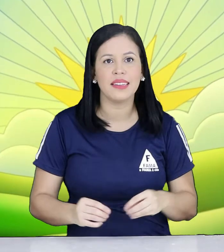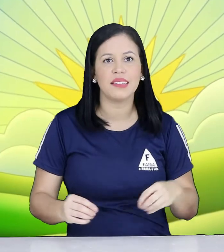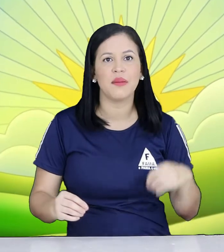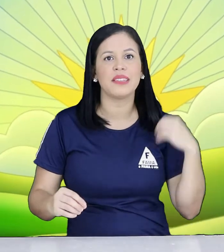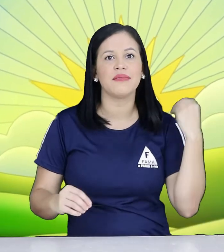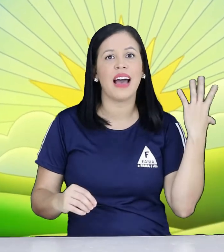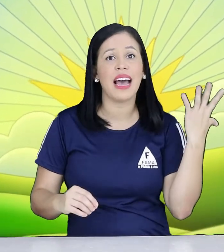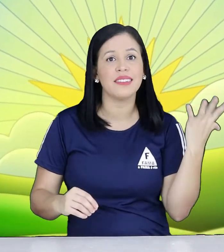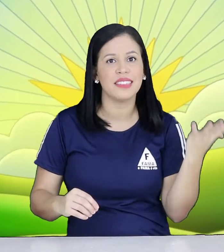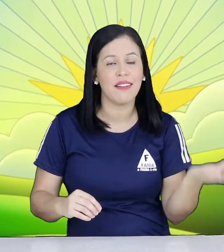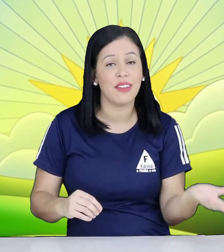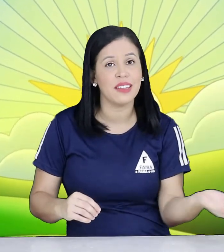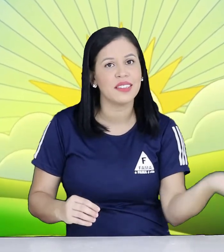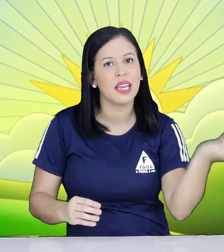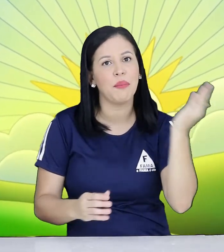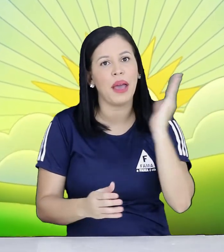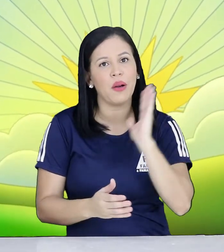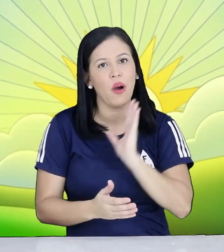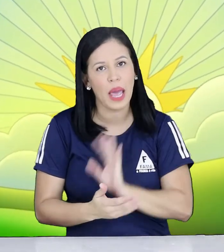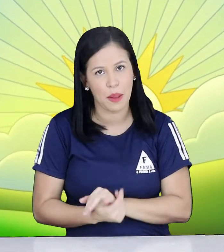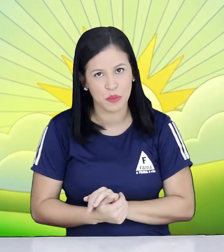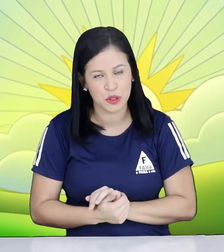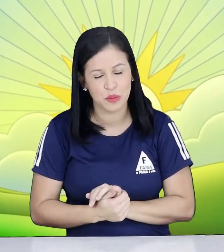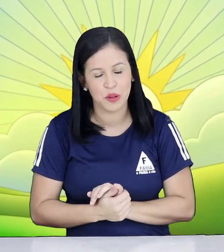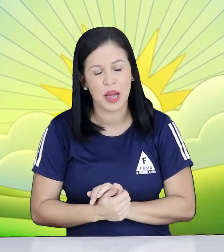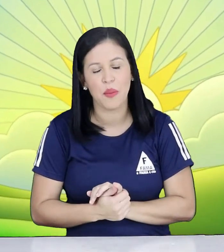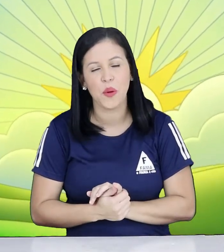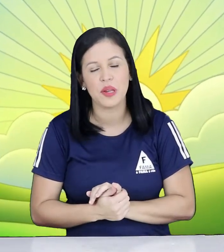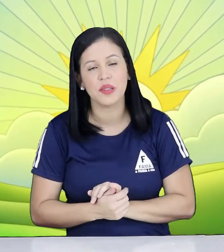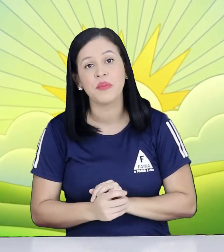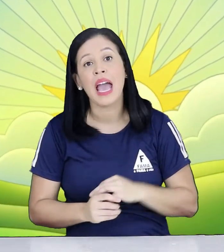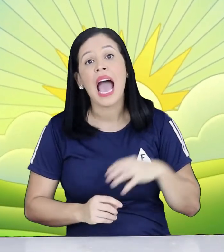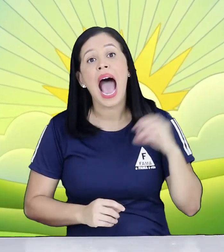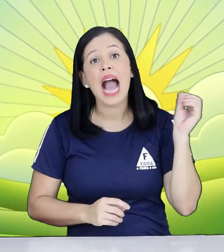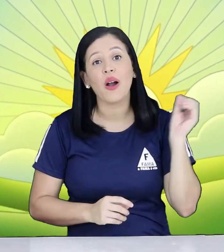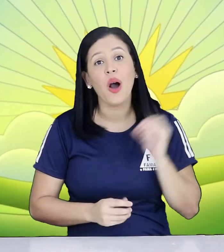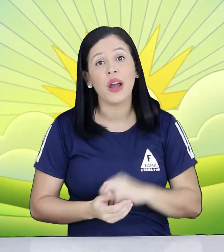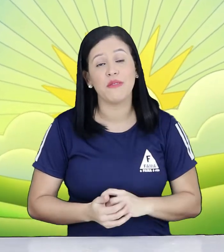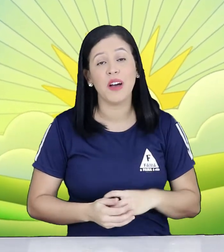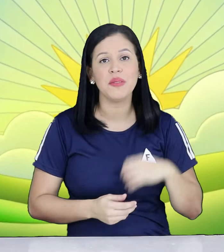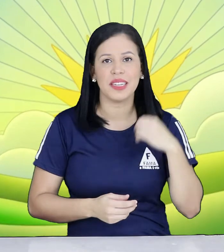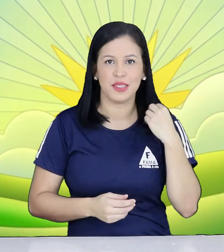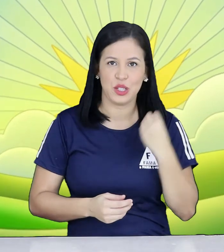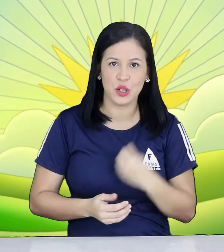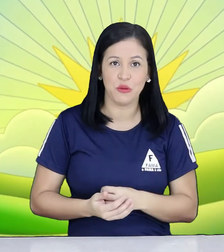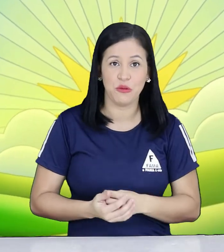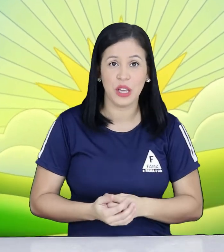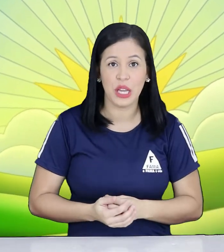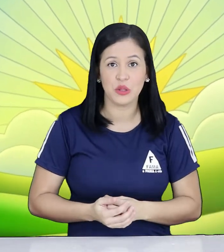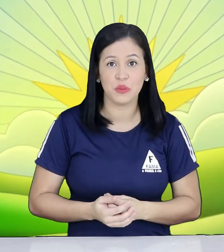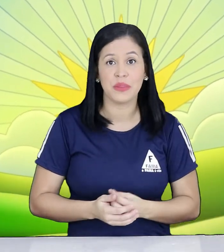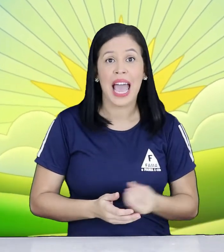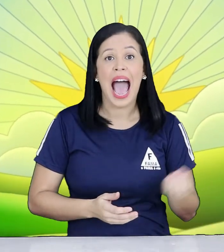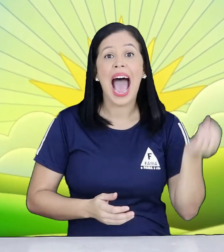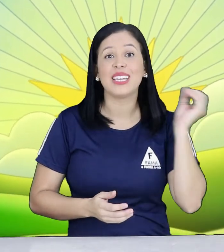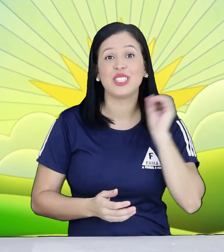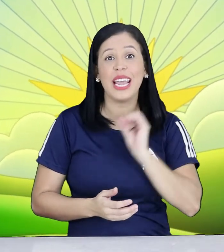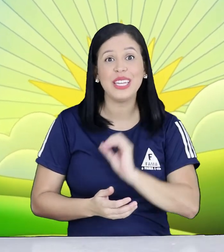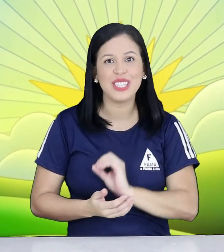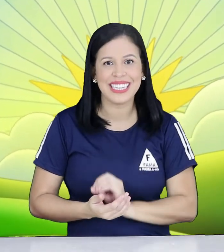são as fases da vida que percorremos, meus amores. Agora, vamos assistir um vídeo? A gente